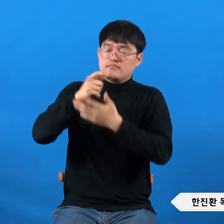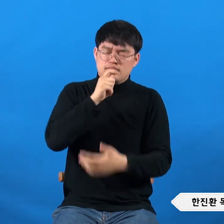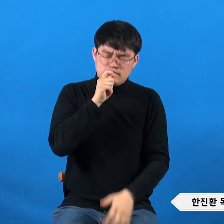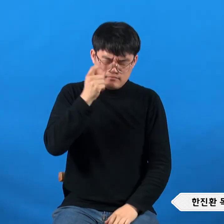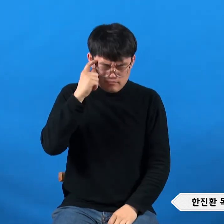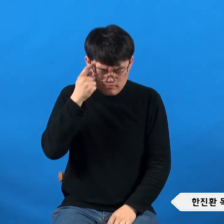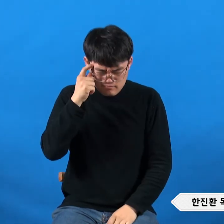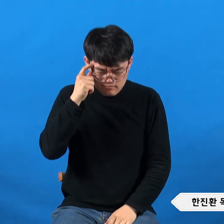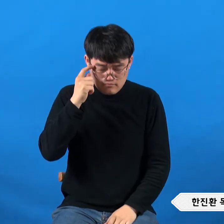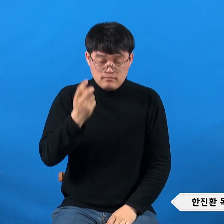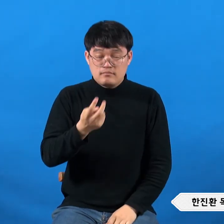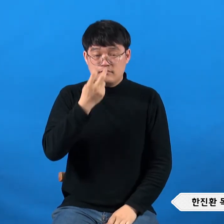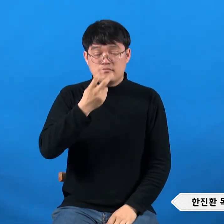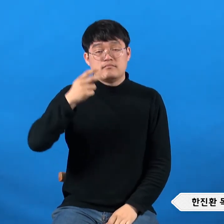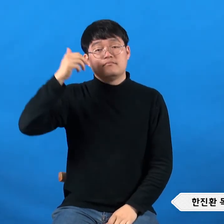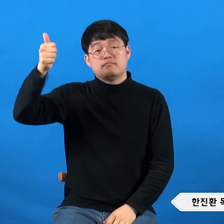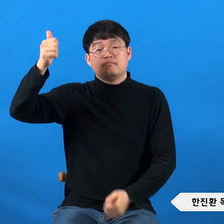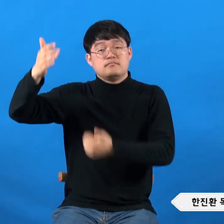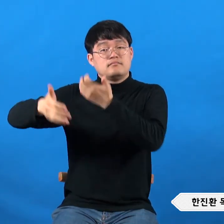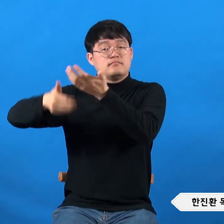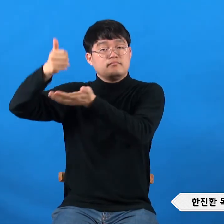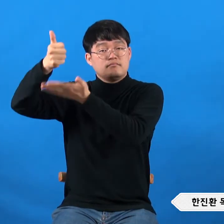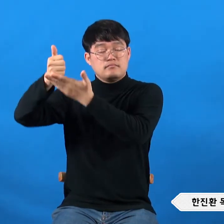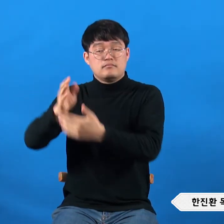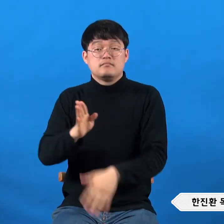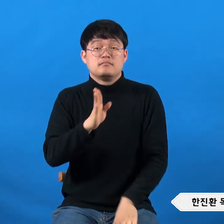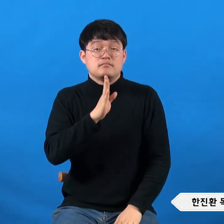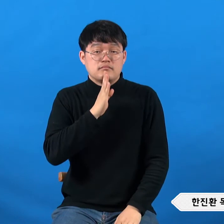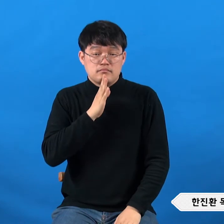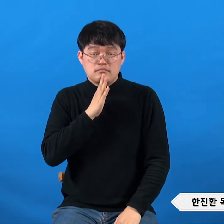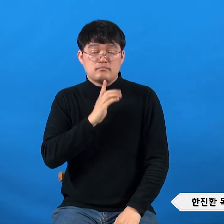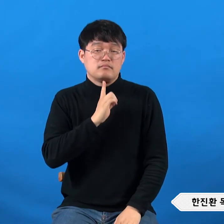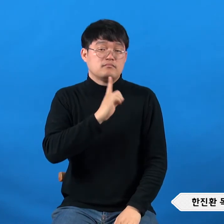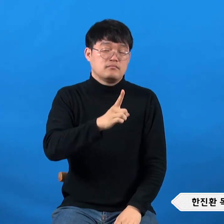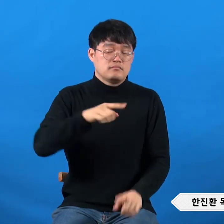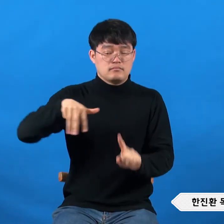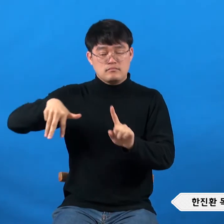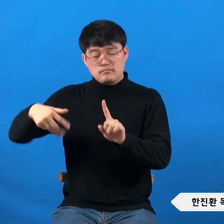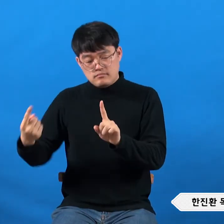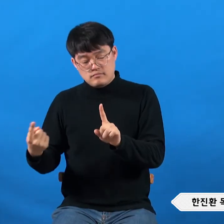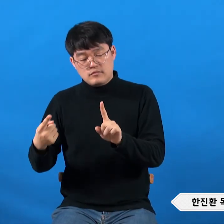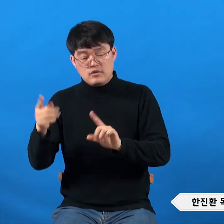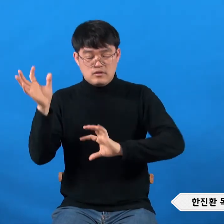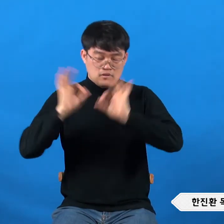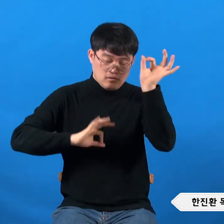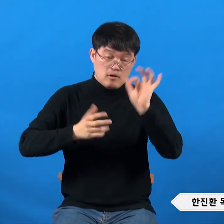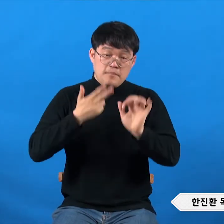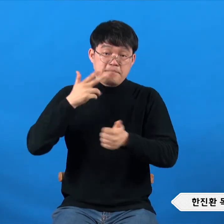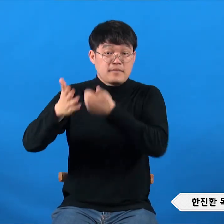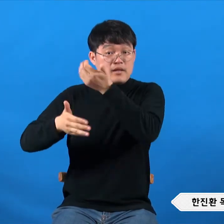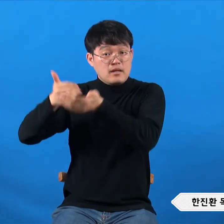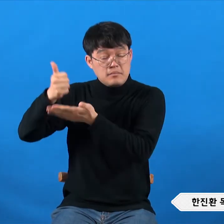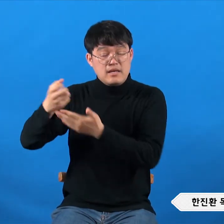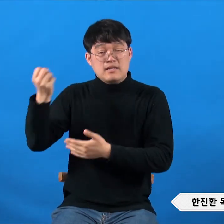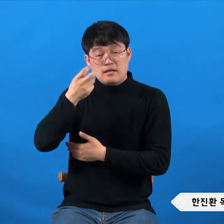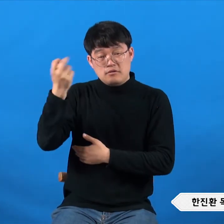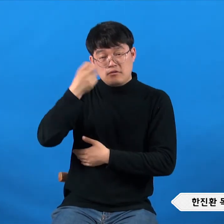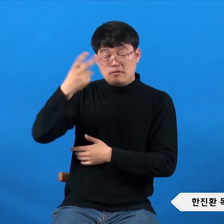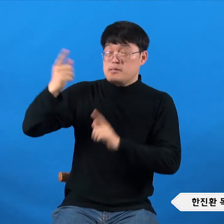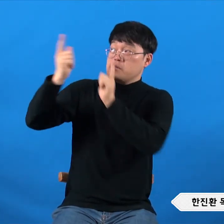하나님 묵상하고 생명의 주인이신 하나님, 정말 1분 1초도 오차가 없으신 하나님, 그 하나님을